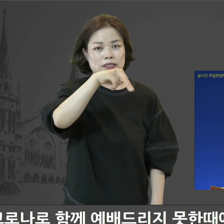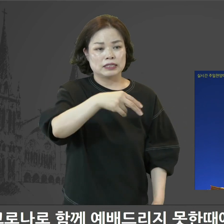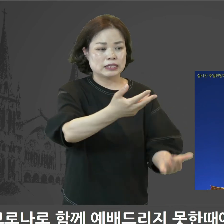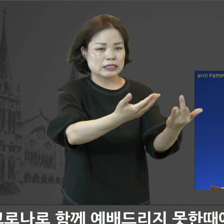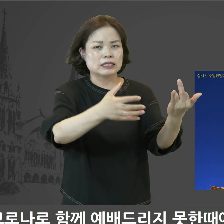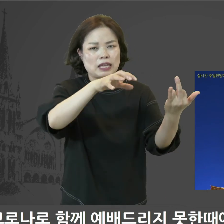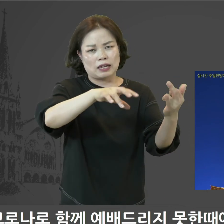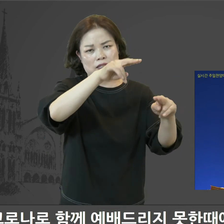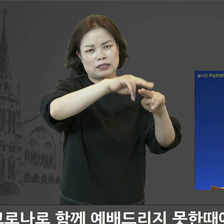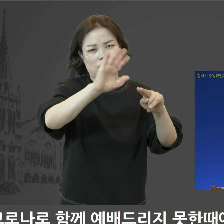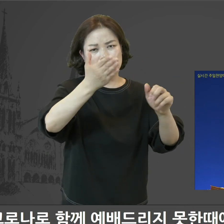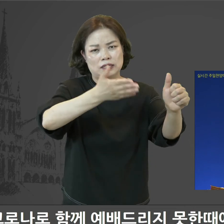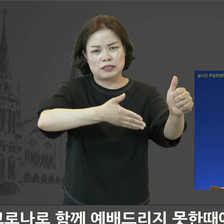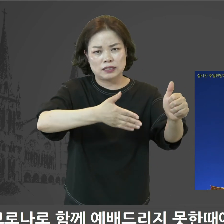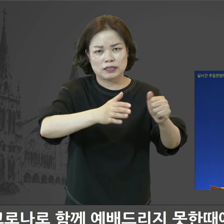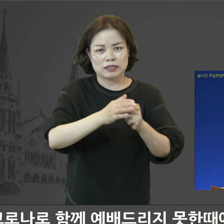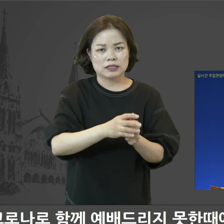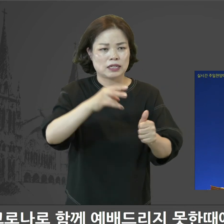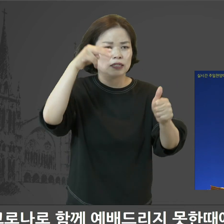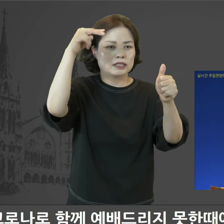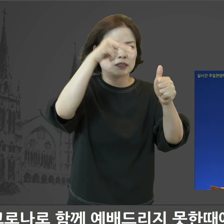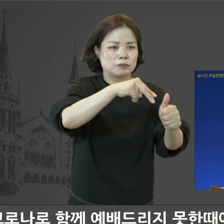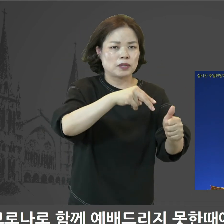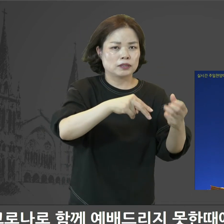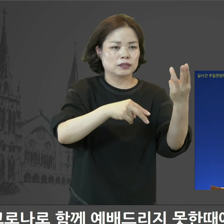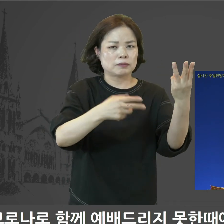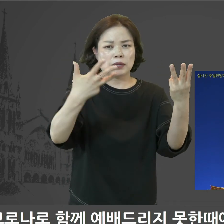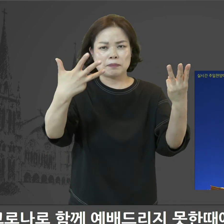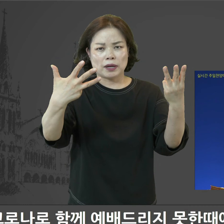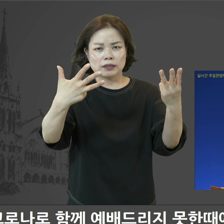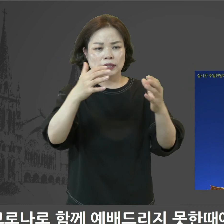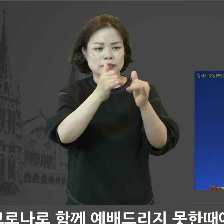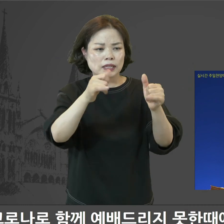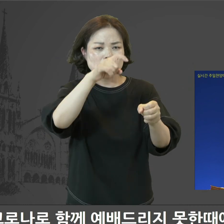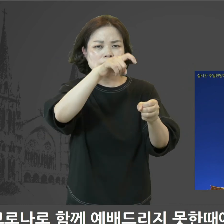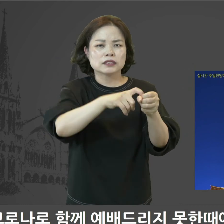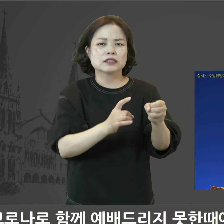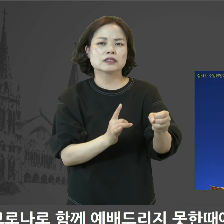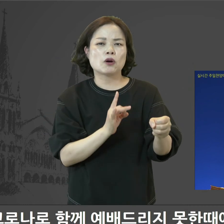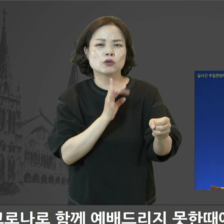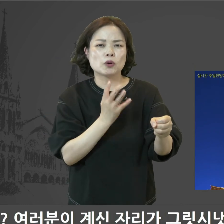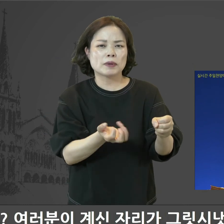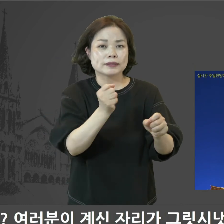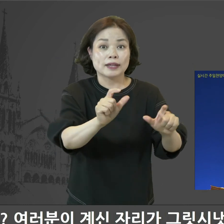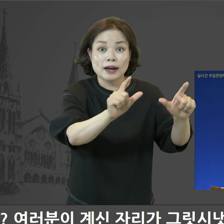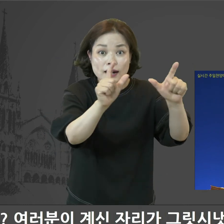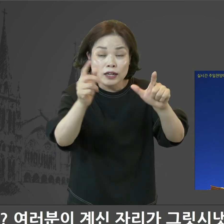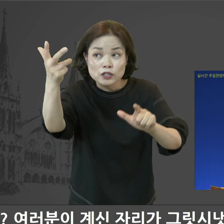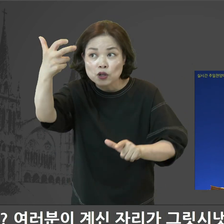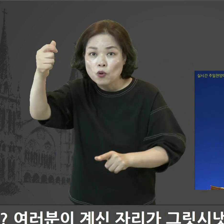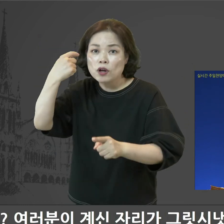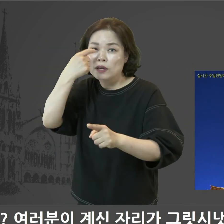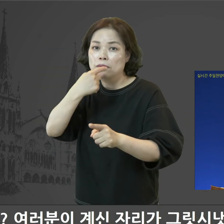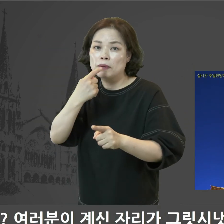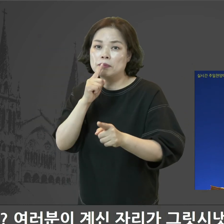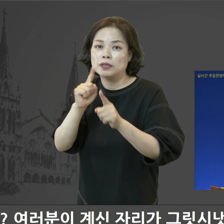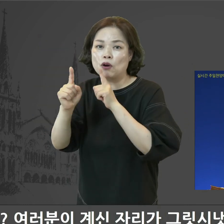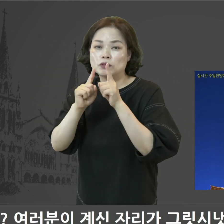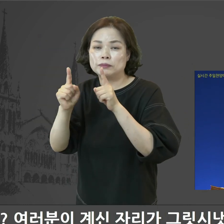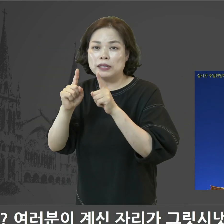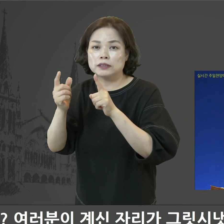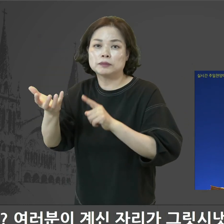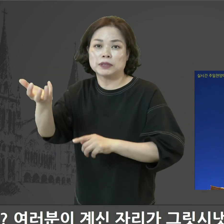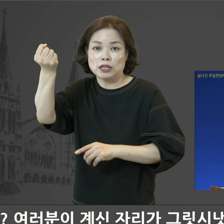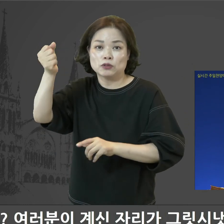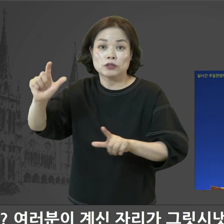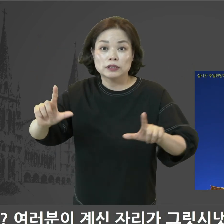바랍니다. 신명기 8장 3절에 보면 사람이 떡으로만 사는 것이 아니요 여호와의 입에서 나오는 모든